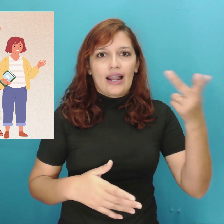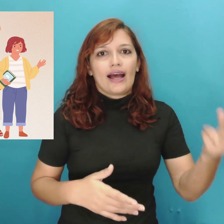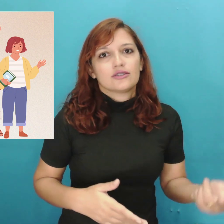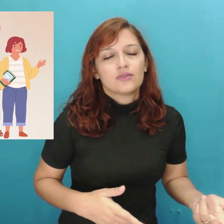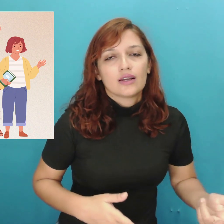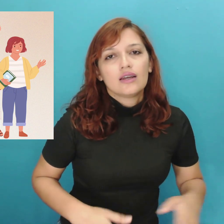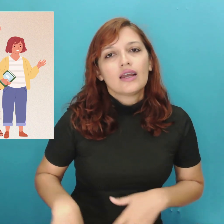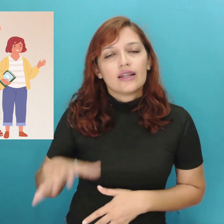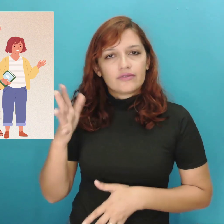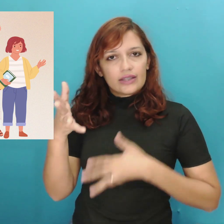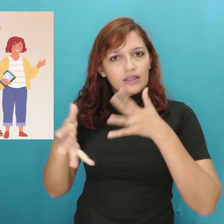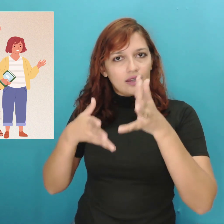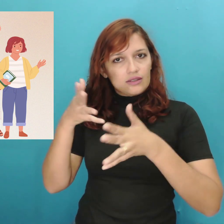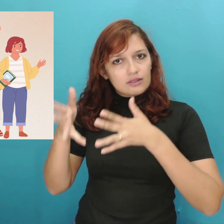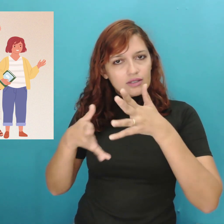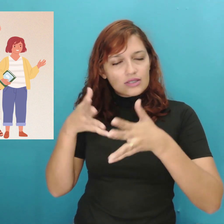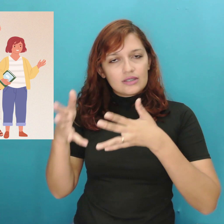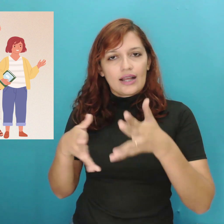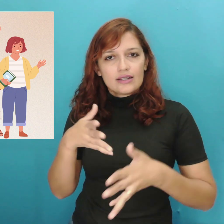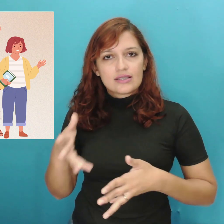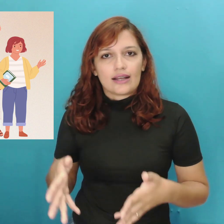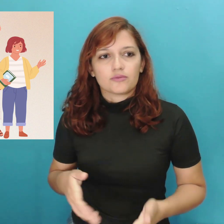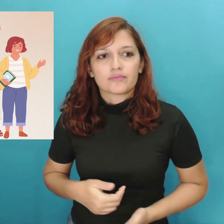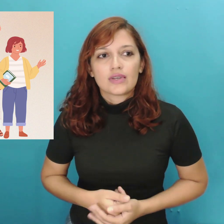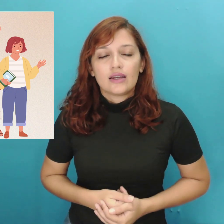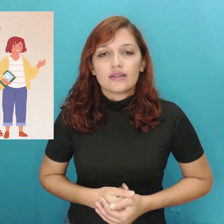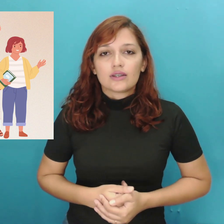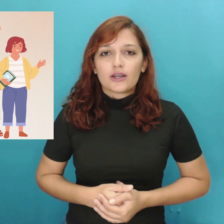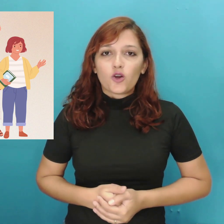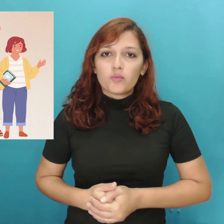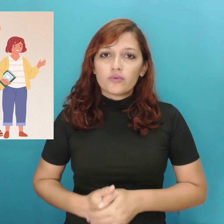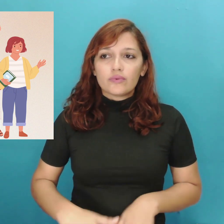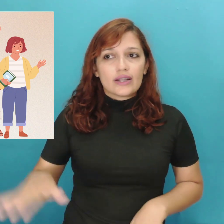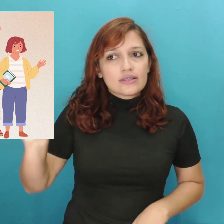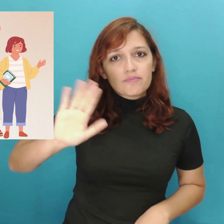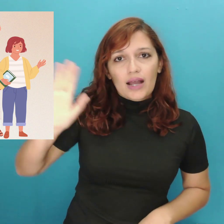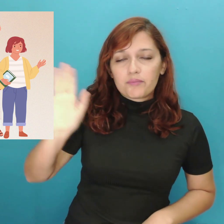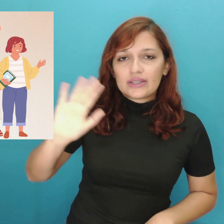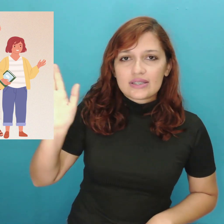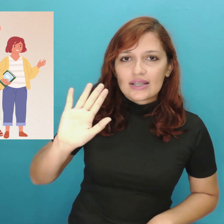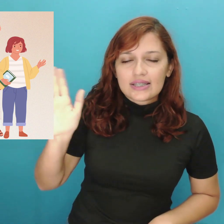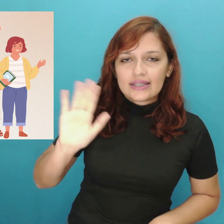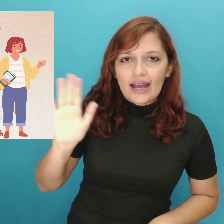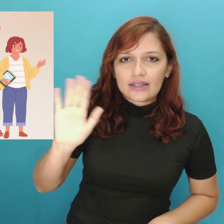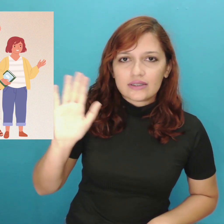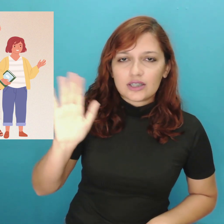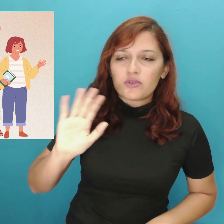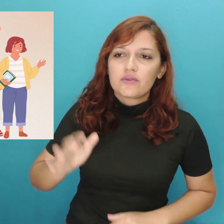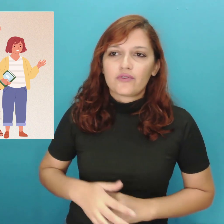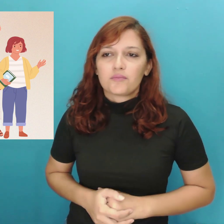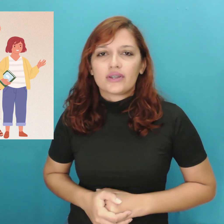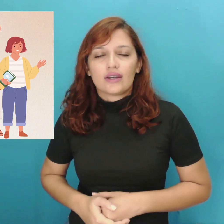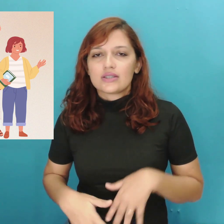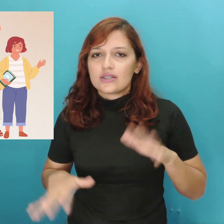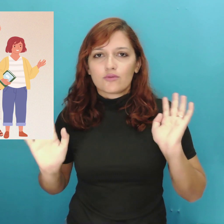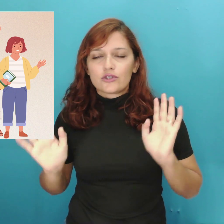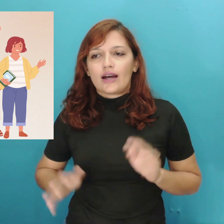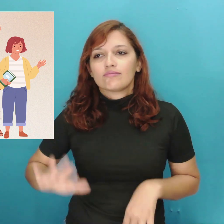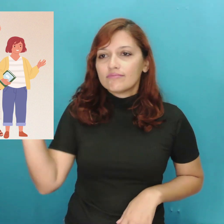falado, ele vai ter sinalizado. Então é comum eles apenas acenarem, da mesma forma que eles dão tchau.